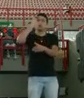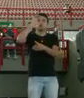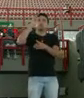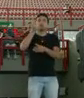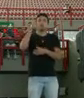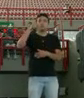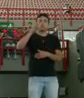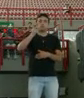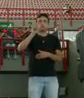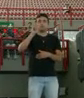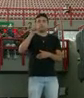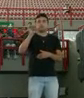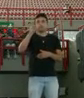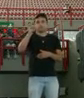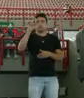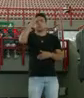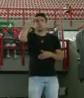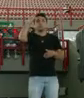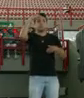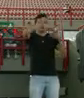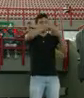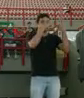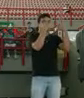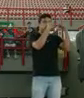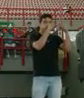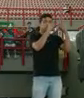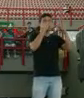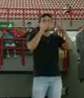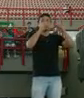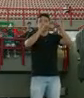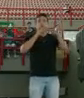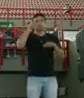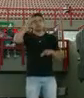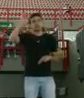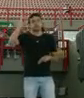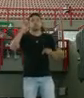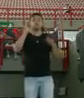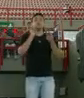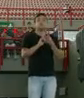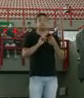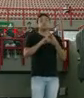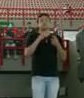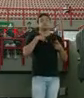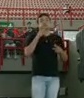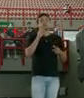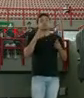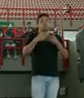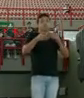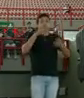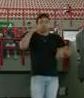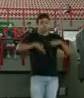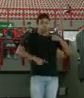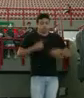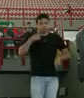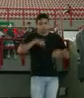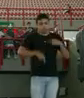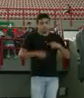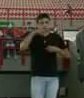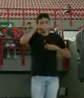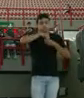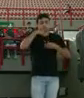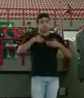academia. Vamos acabar com isso, tá certo? Que nem era para utilizar, eu vou dizer por quê, né? Mas a palavra, qualquer hormônio, gente, que você